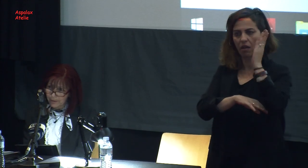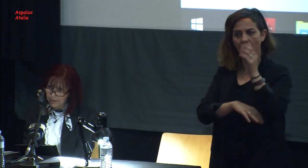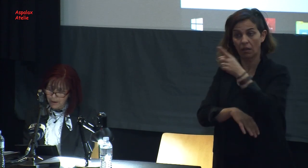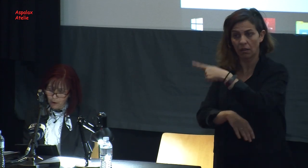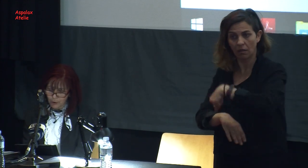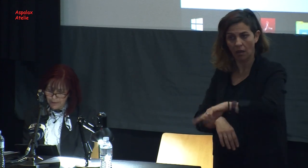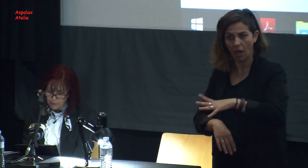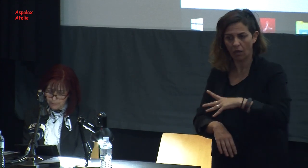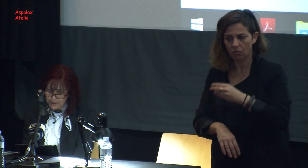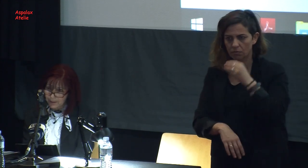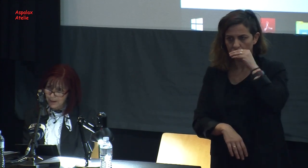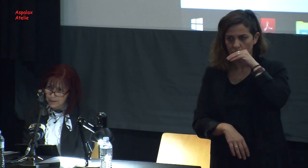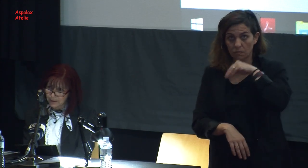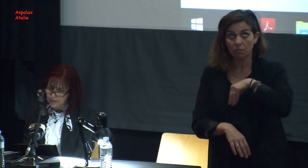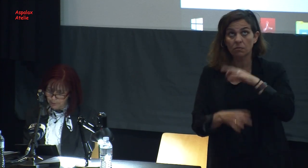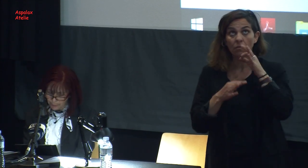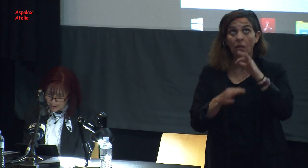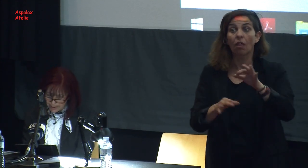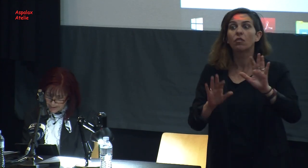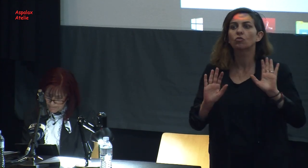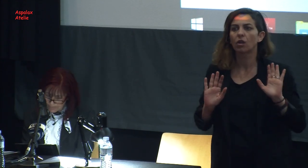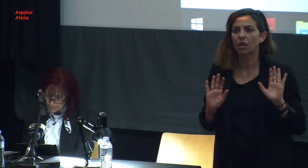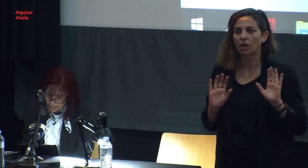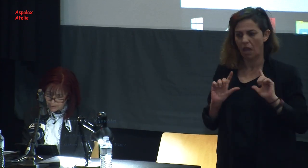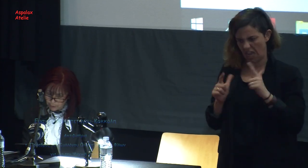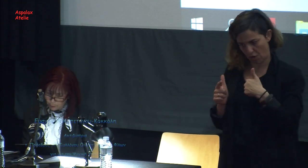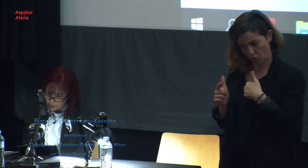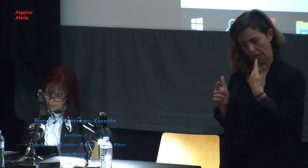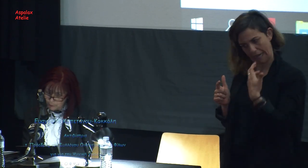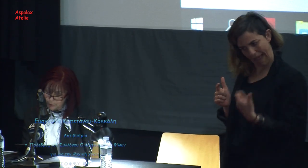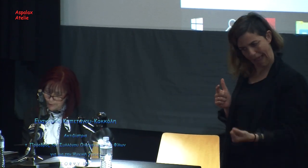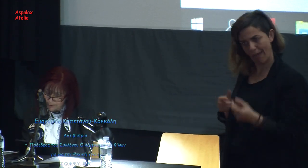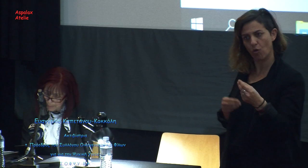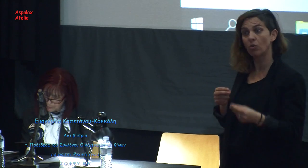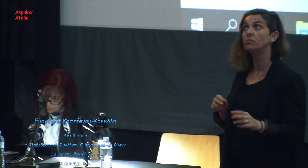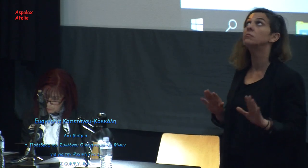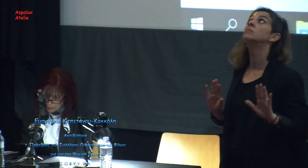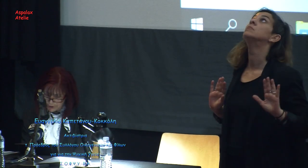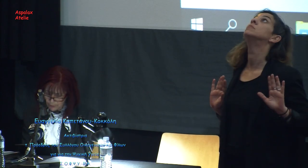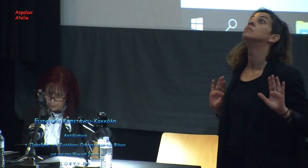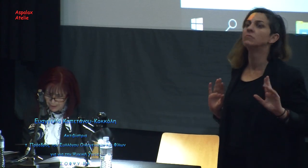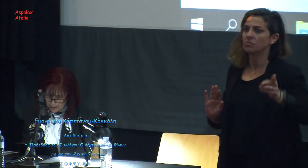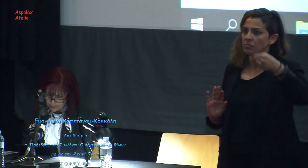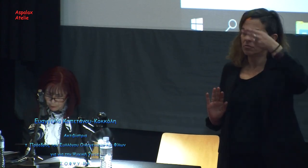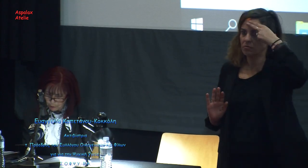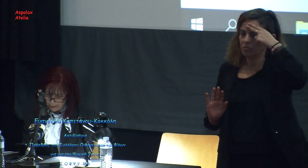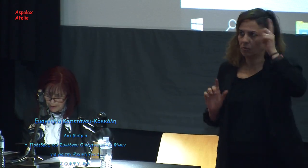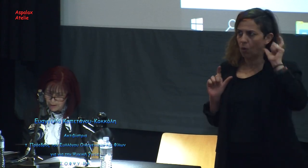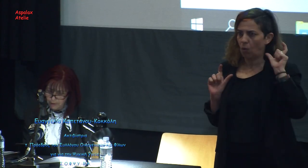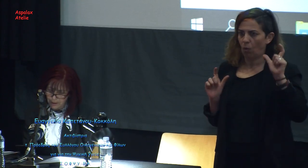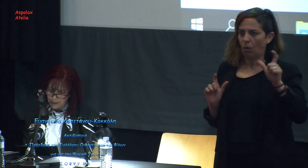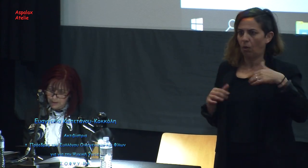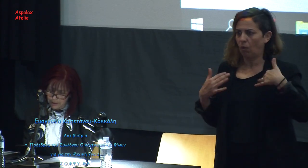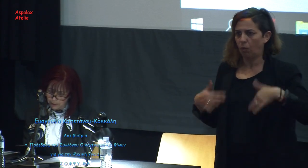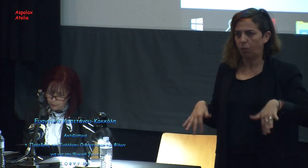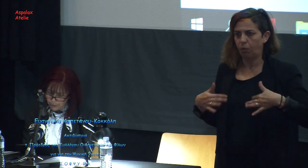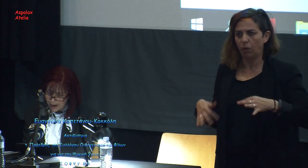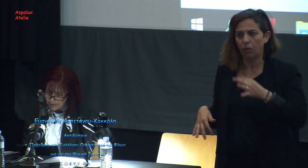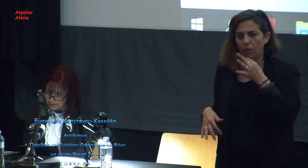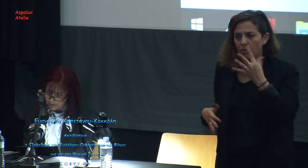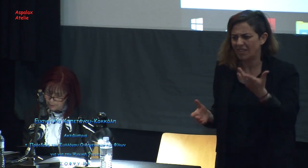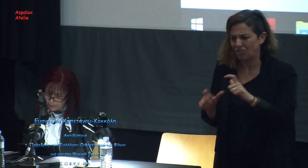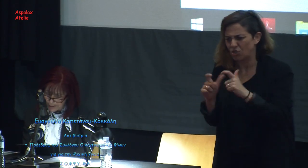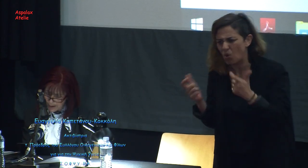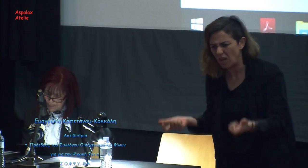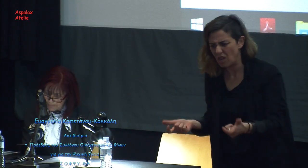να πούν ότι έχουν ψυχικά ασθενείς στην οικογένεια. Το στίγμα τους κυνηγά παντού, στην οικογένεια, στο σχολείο, στη